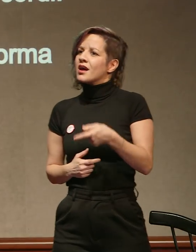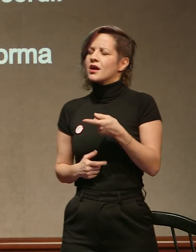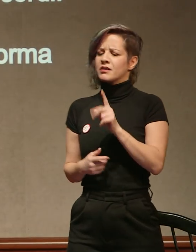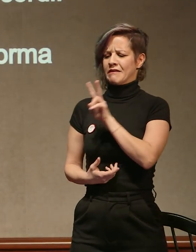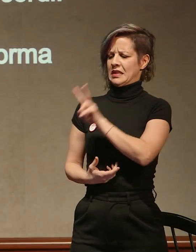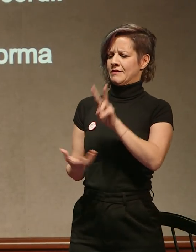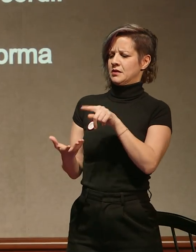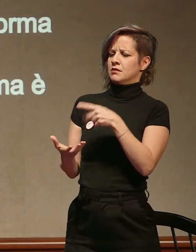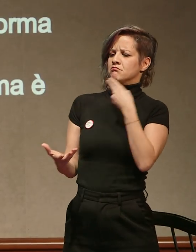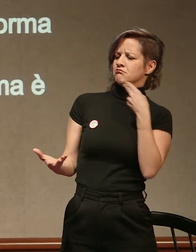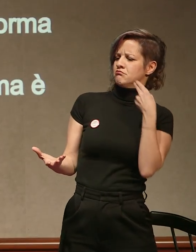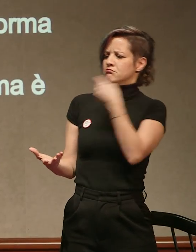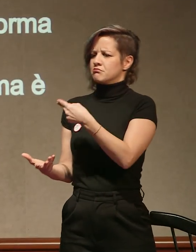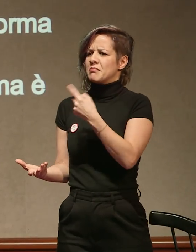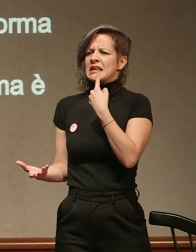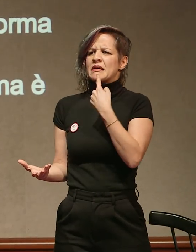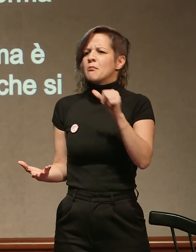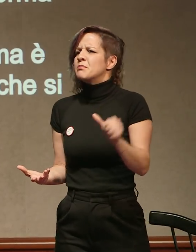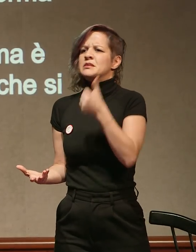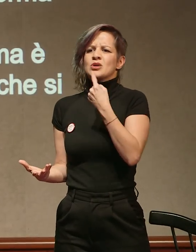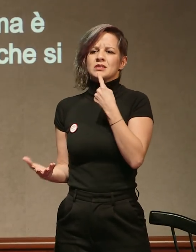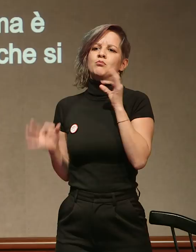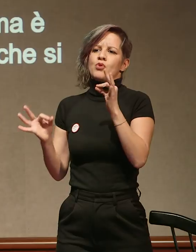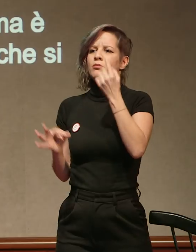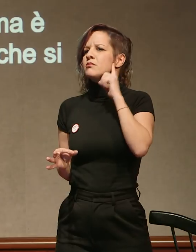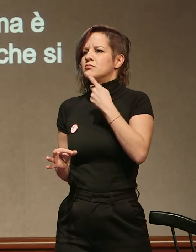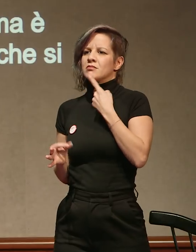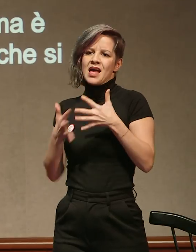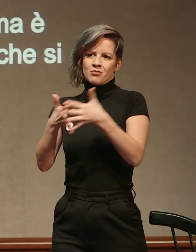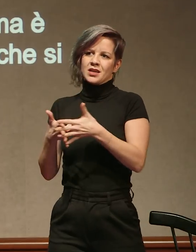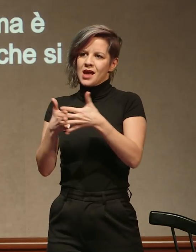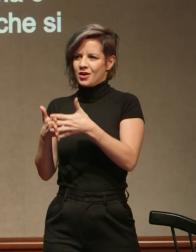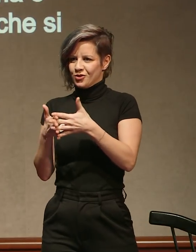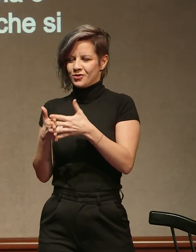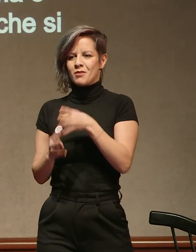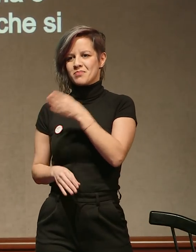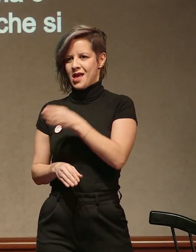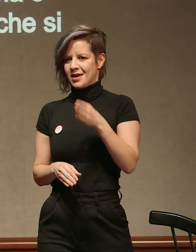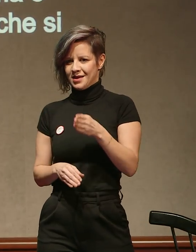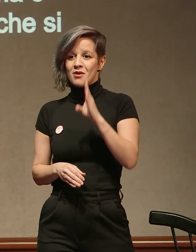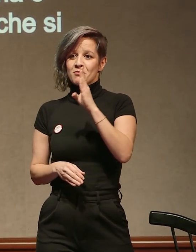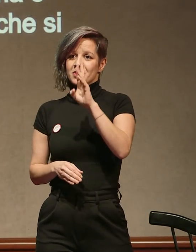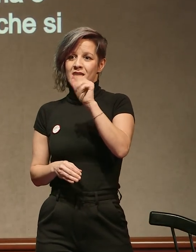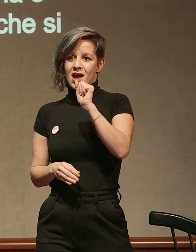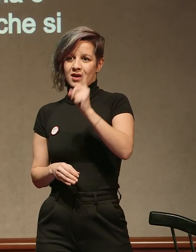esprime il Visual vernacular il nome del Visual vernacular è stato dato da un americano Bernard